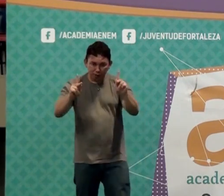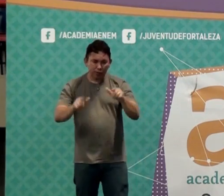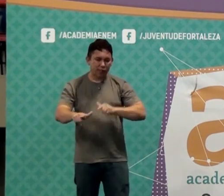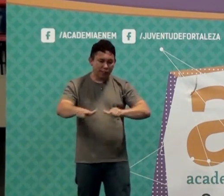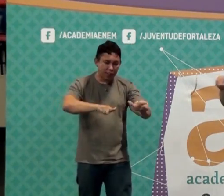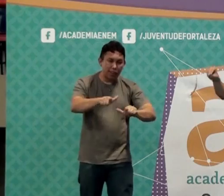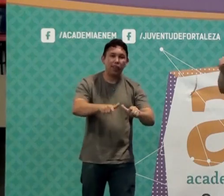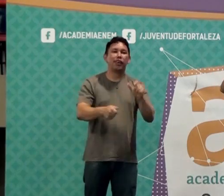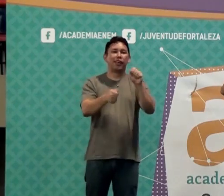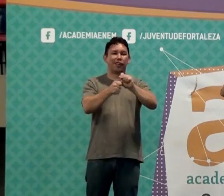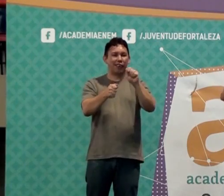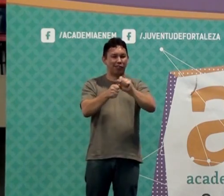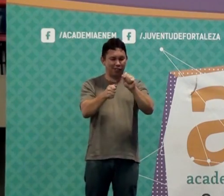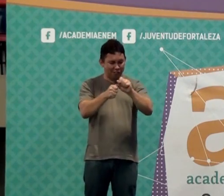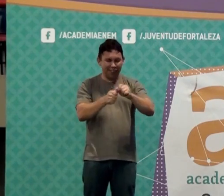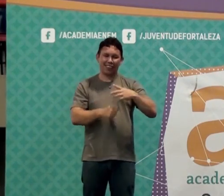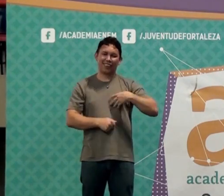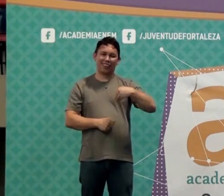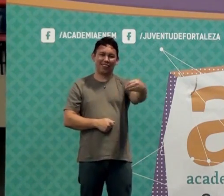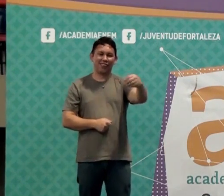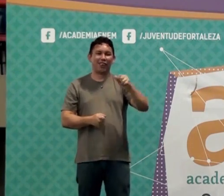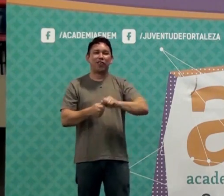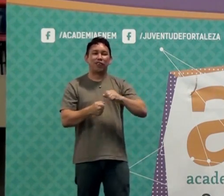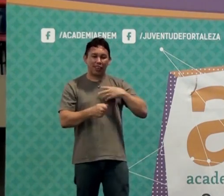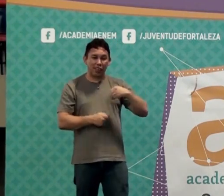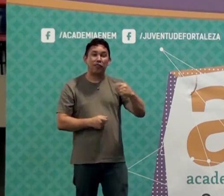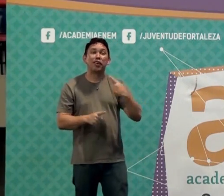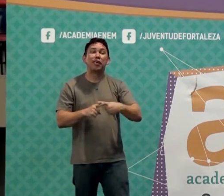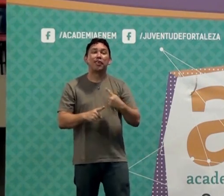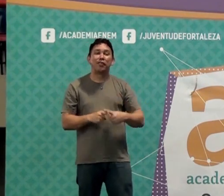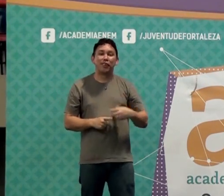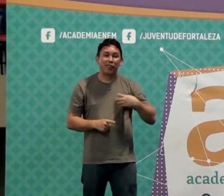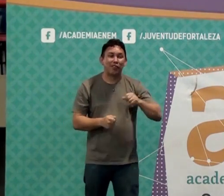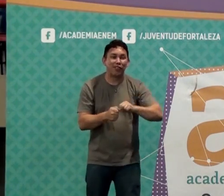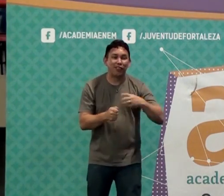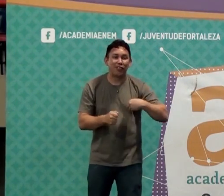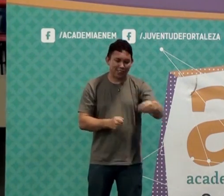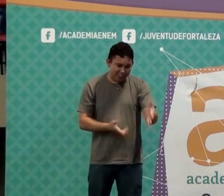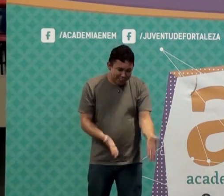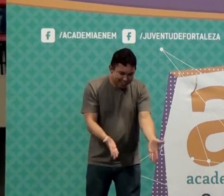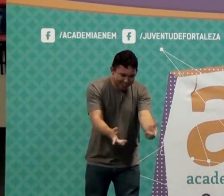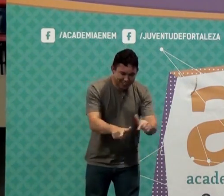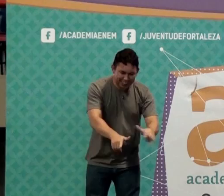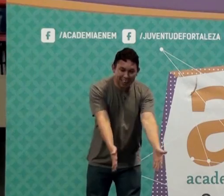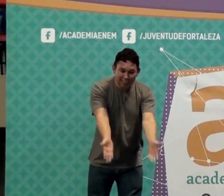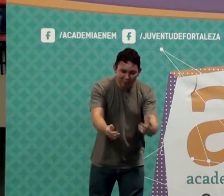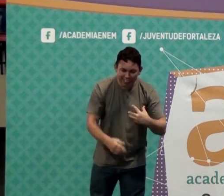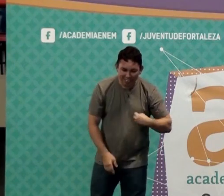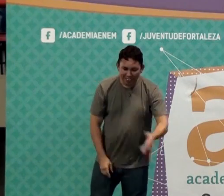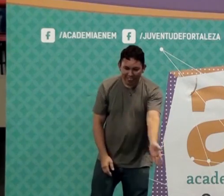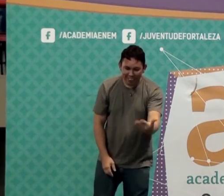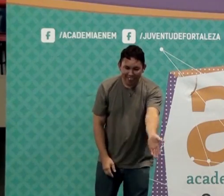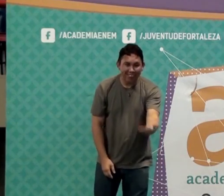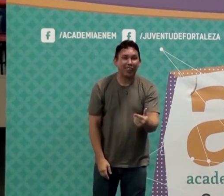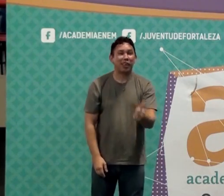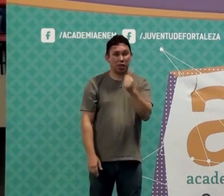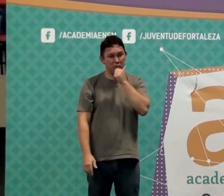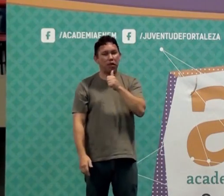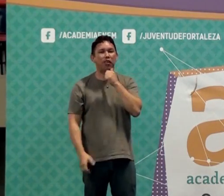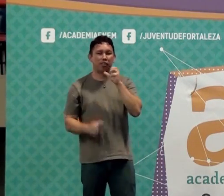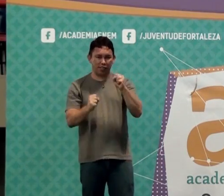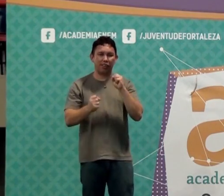milho? Tu vai levar um monte de pé tão grande que eu tenho pra mim que é melhor você não ir. Tá certo? Então se você não